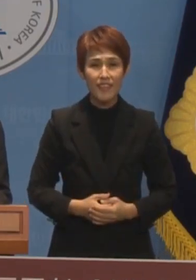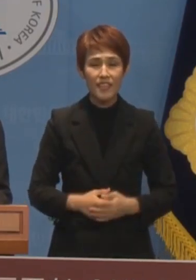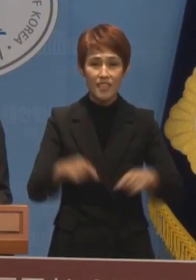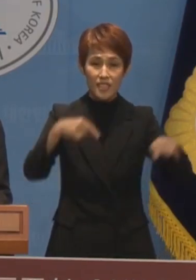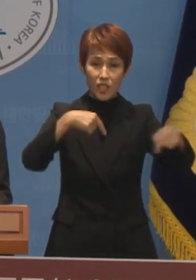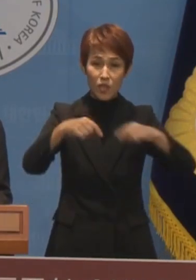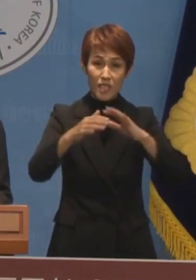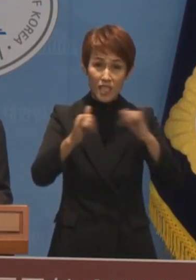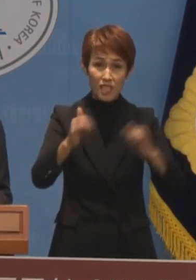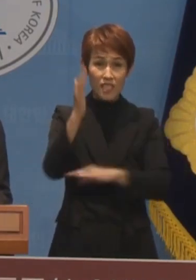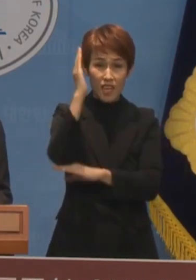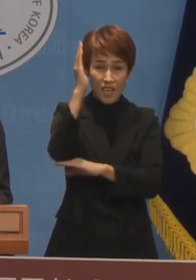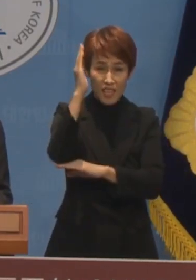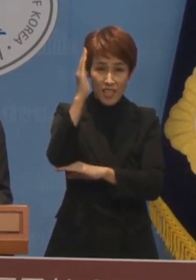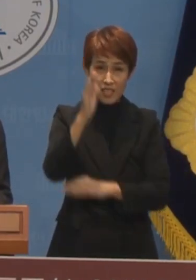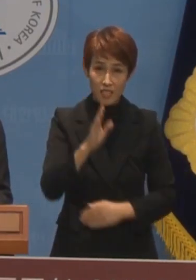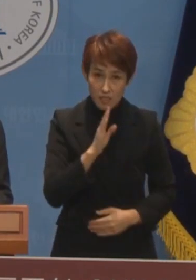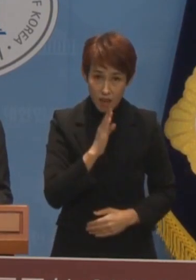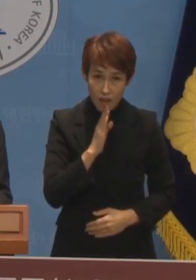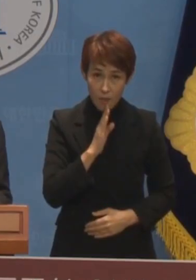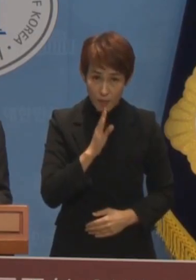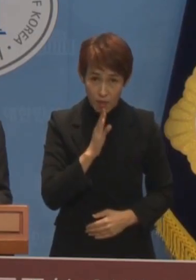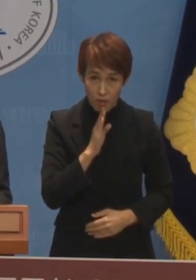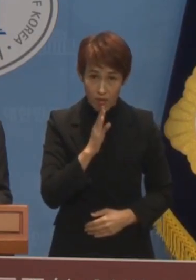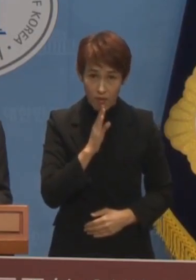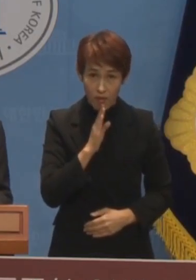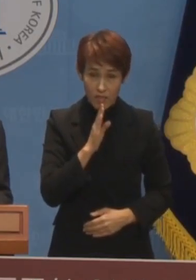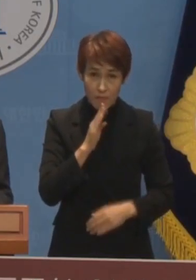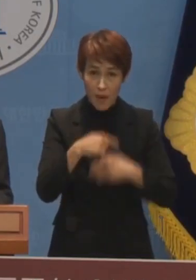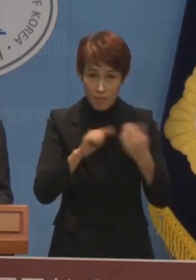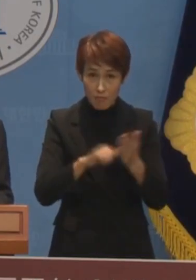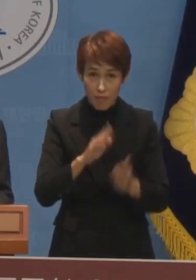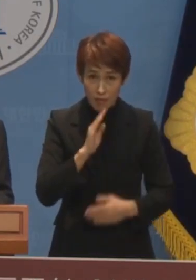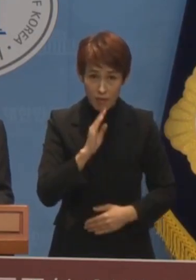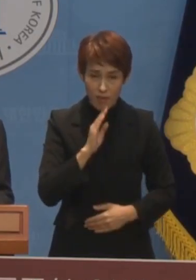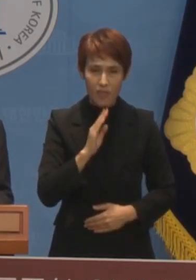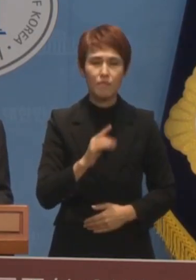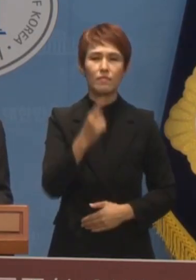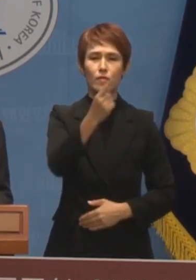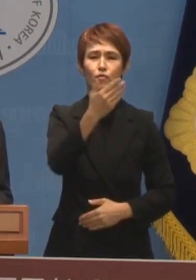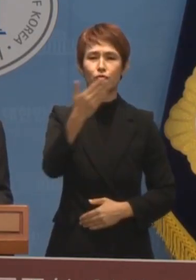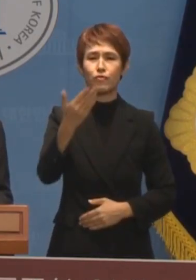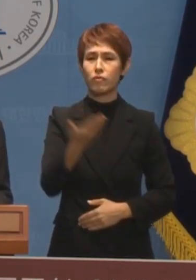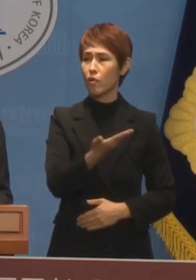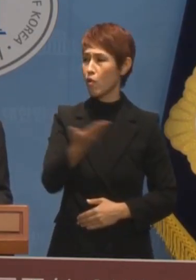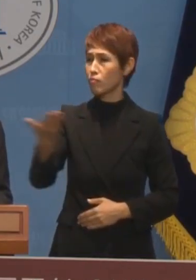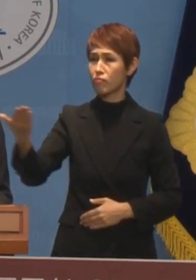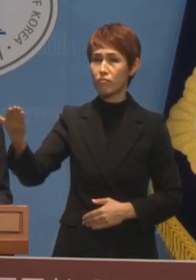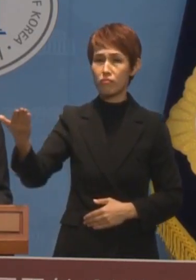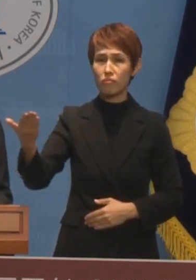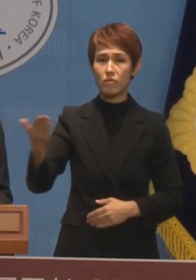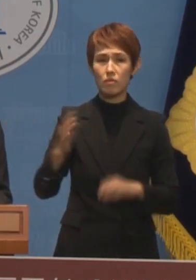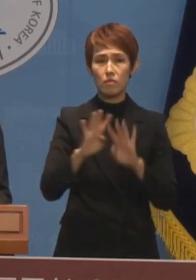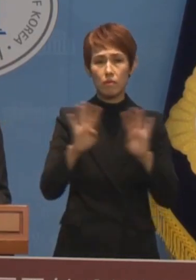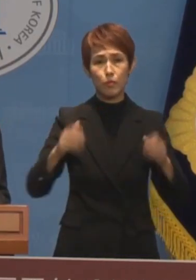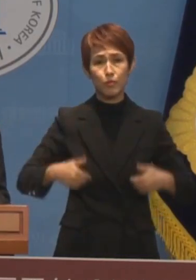정치인들이 한 말이 진심이었다면 지금 이 자리에 소방 영웅들이 서 있지 않을